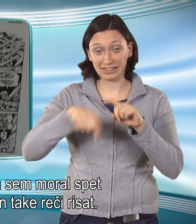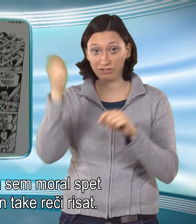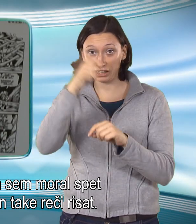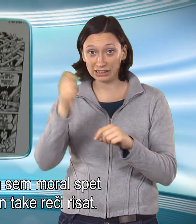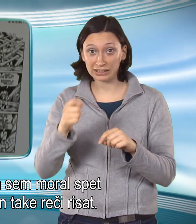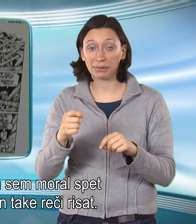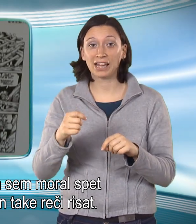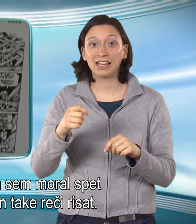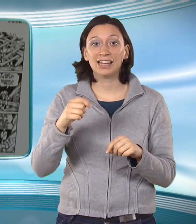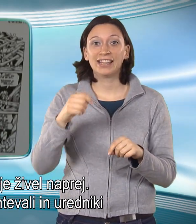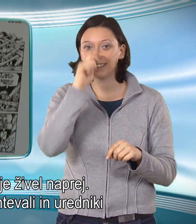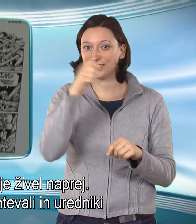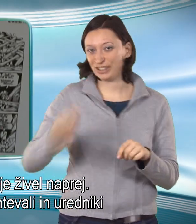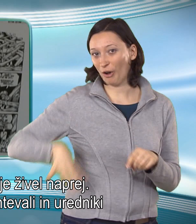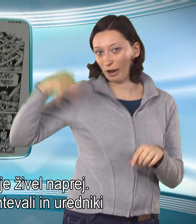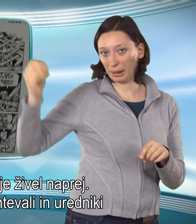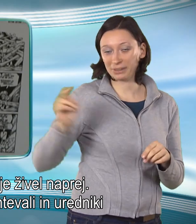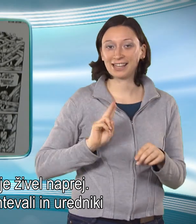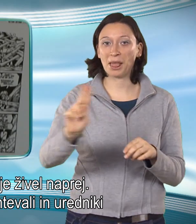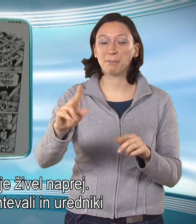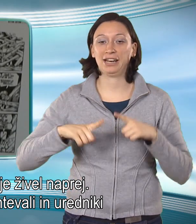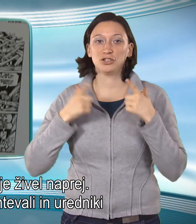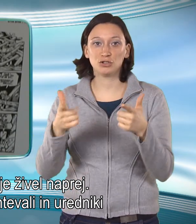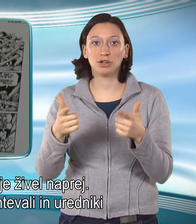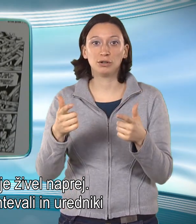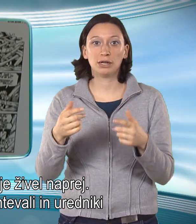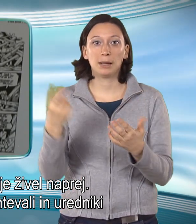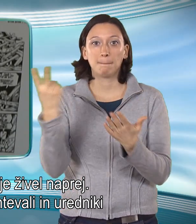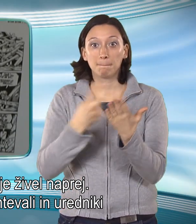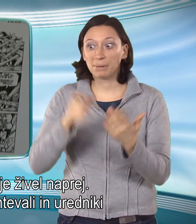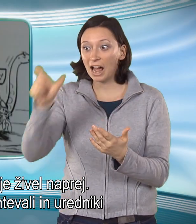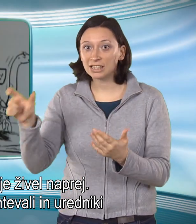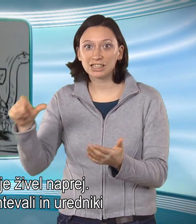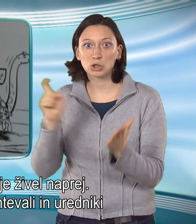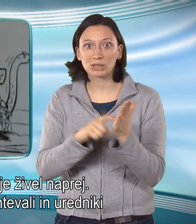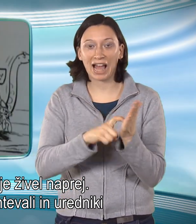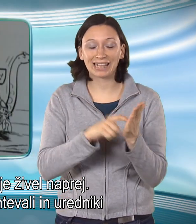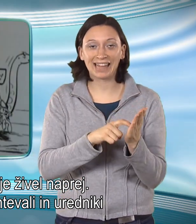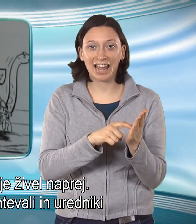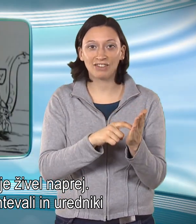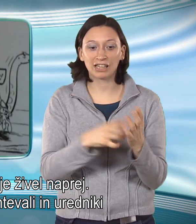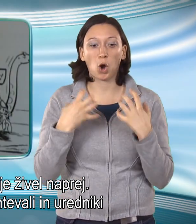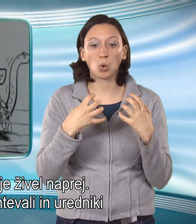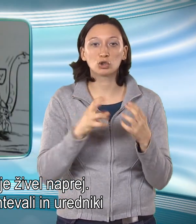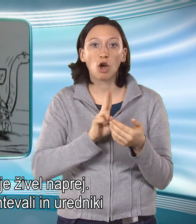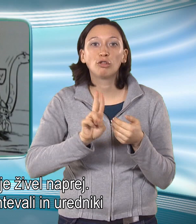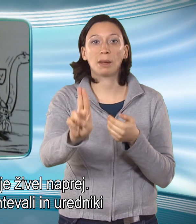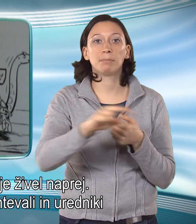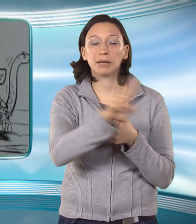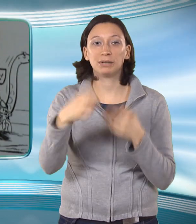risati, ampak Zvitorepec je živel naprej. Bralci so zahtevali, da hočejo naprej imeti